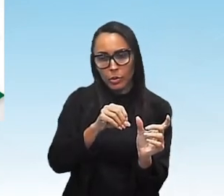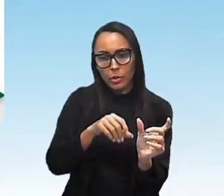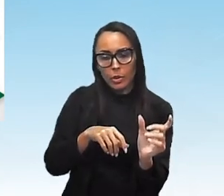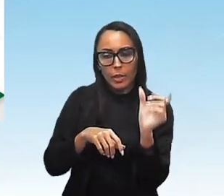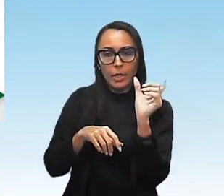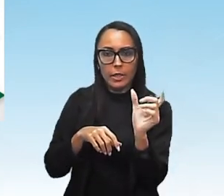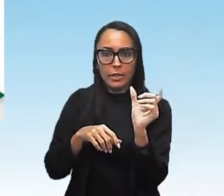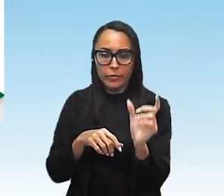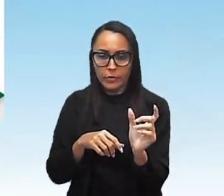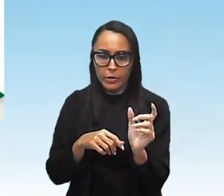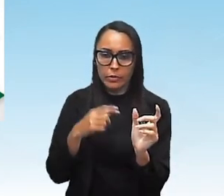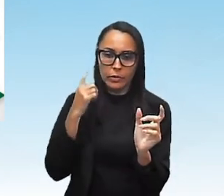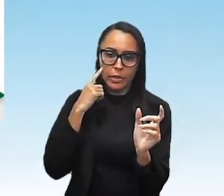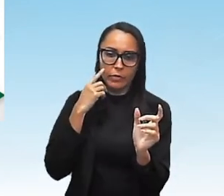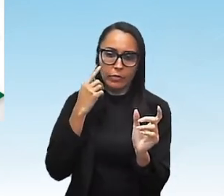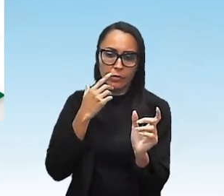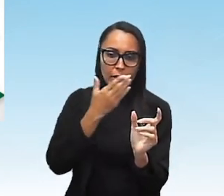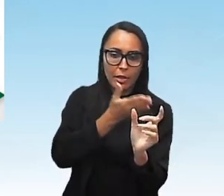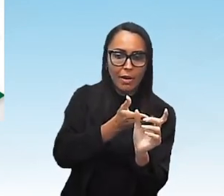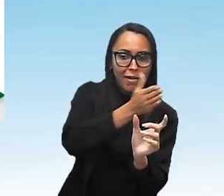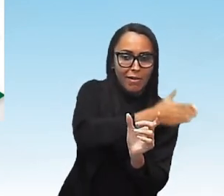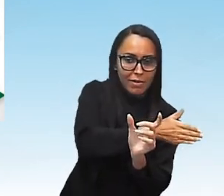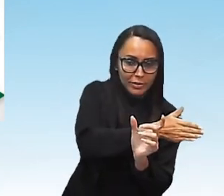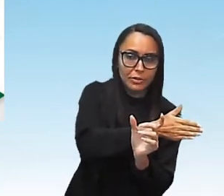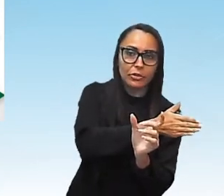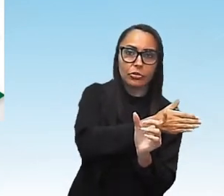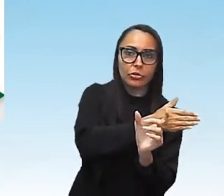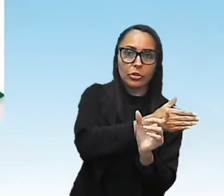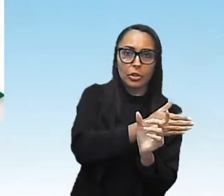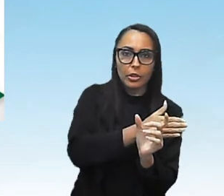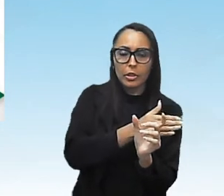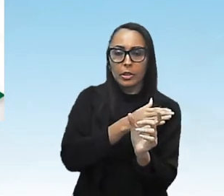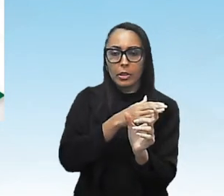que vem antes da raiz. Vamos ver, intelectual,